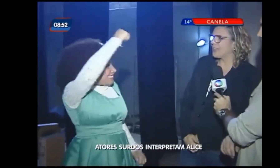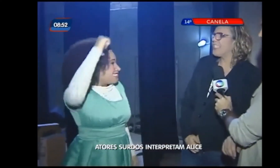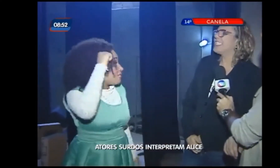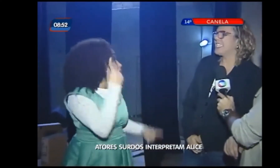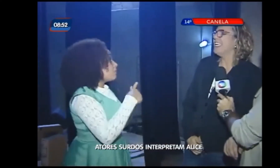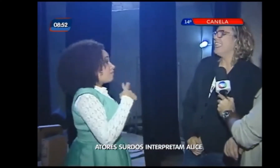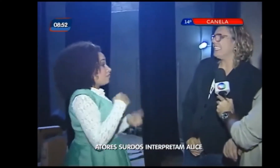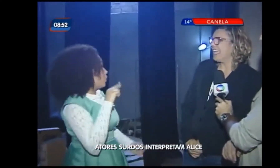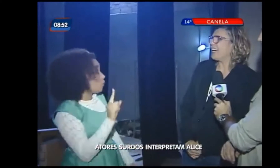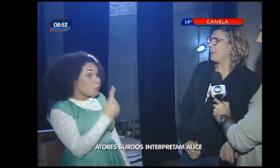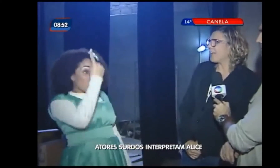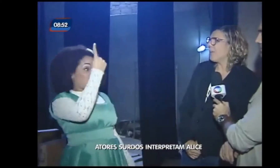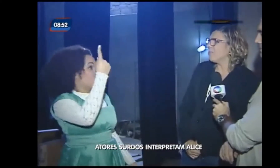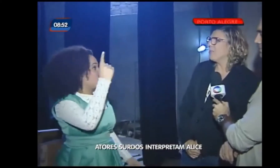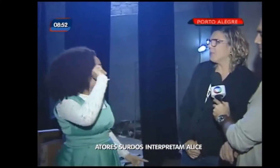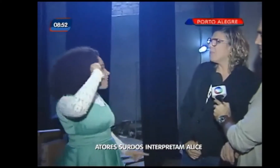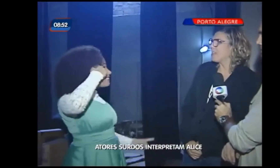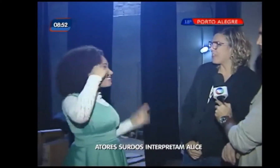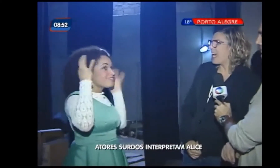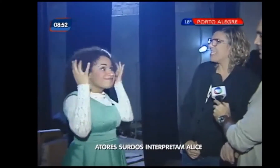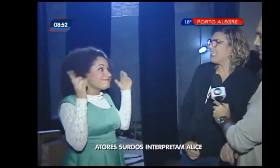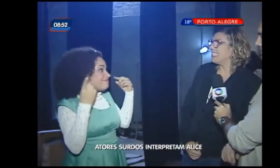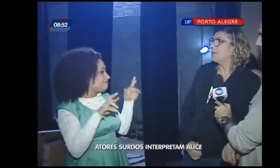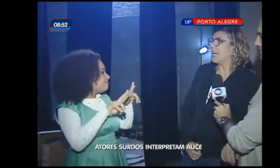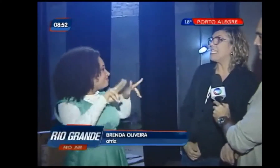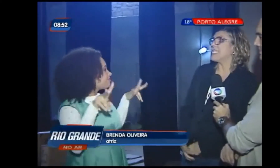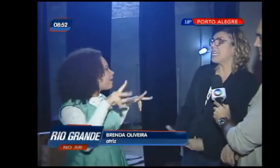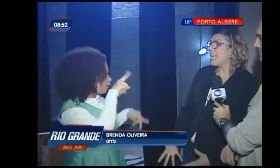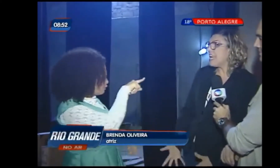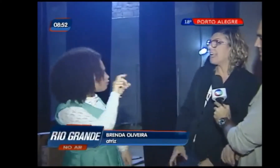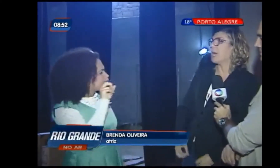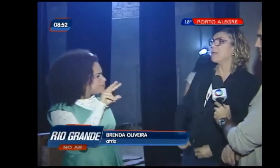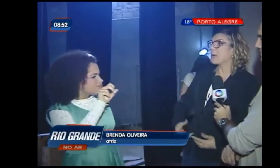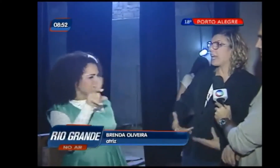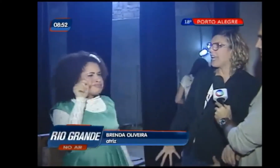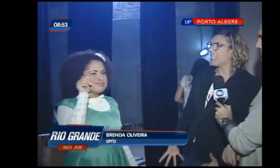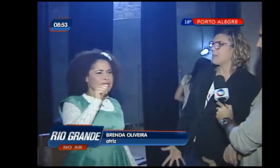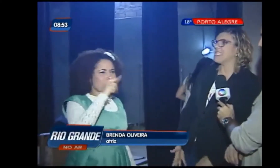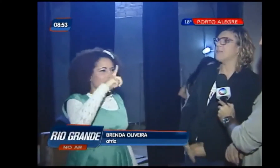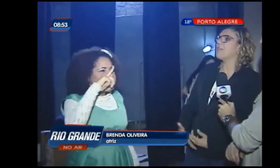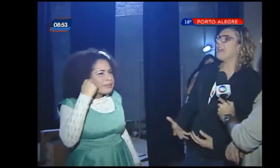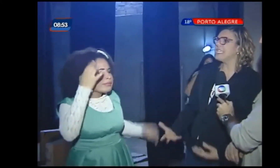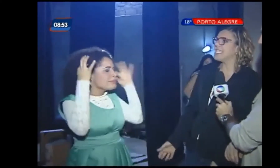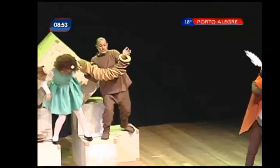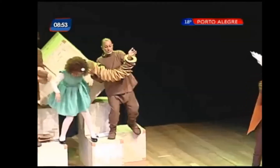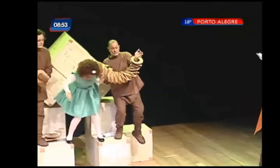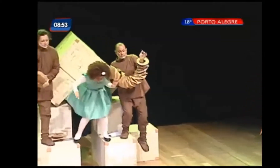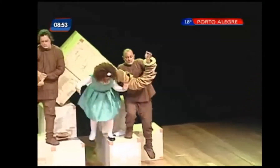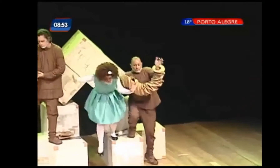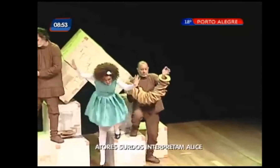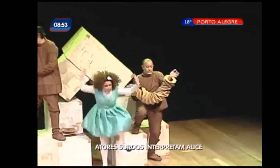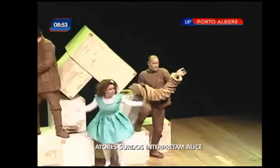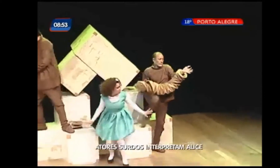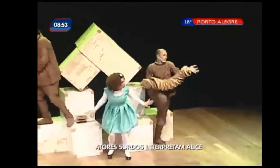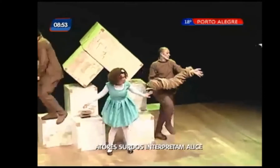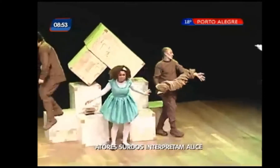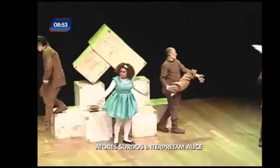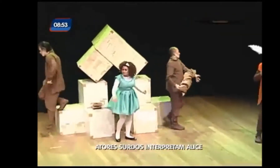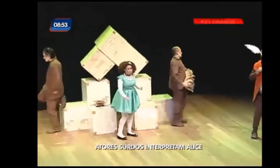Signatores. E agora como personagem Alice, a única Alice negra, cabelo crespo, a gente sempre vê Alice loira, cabelo comprido.